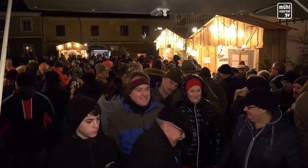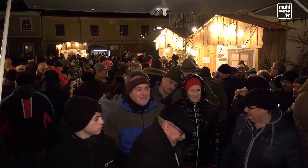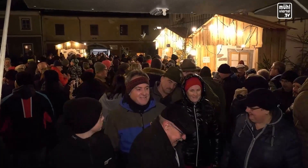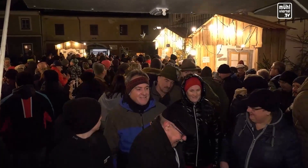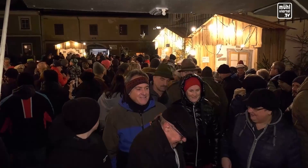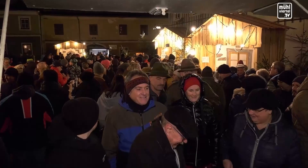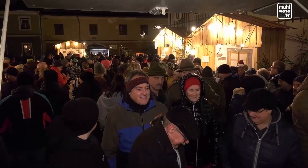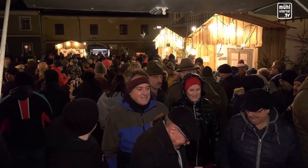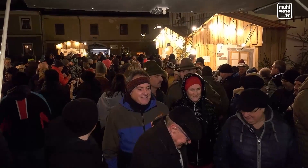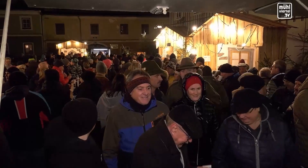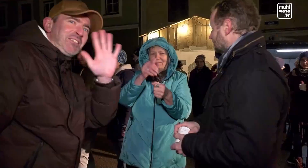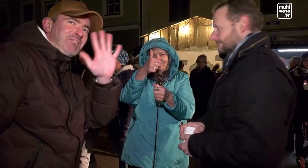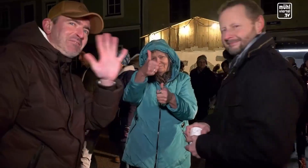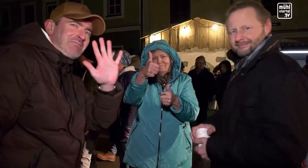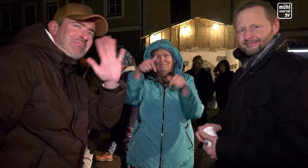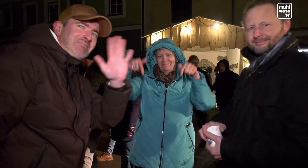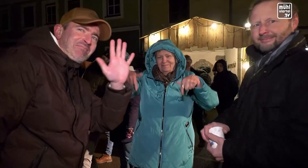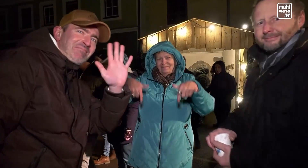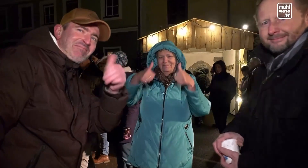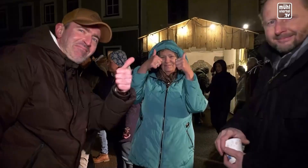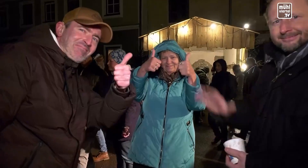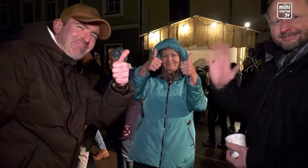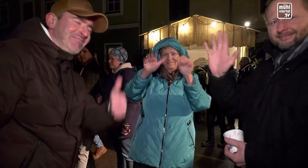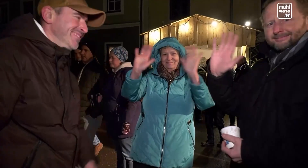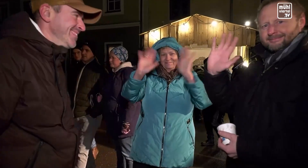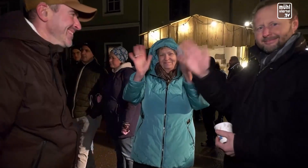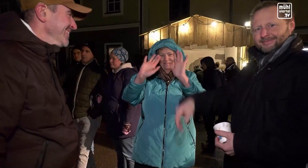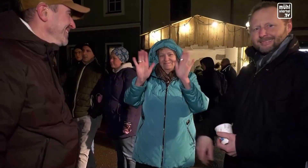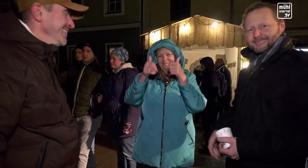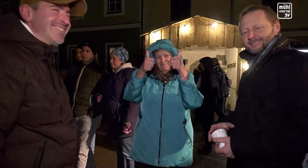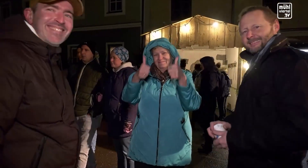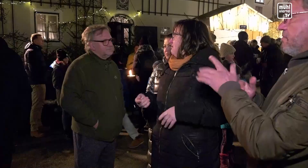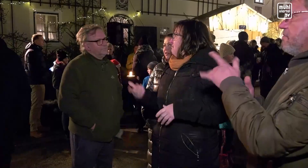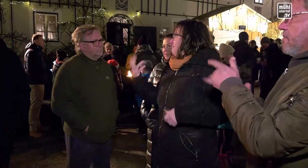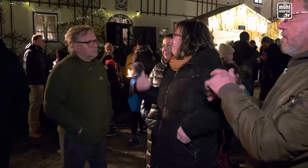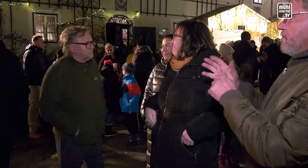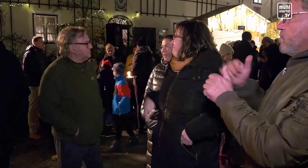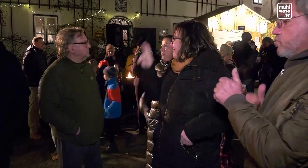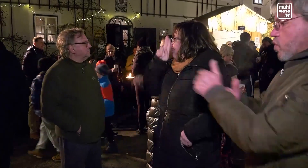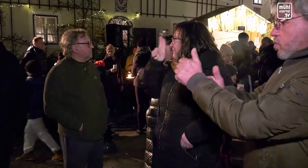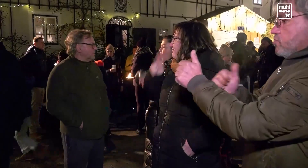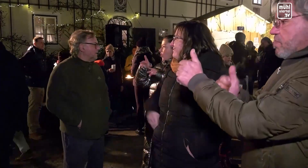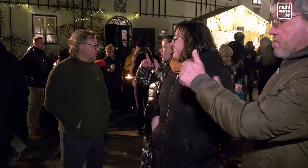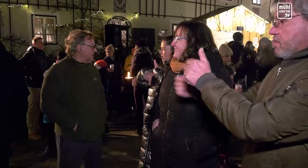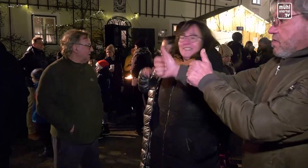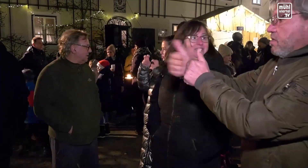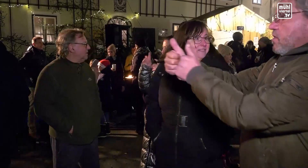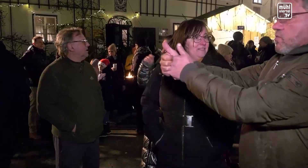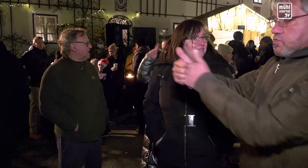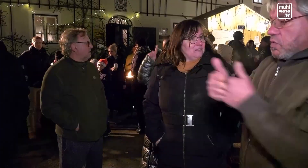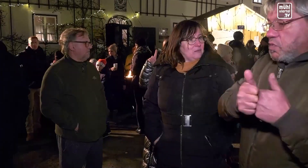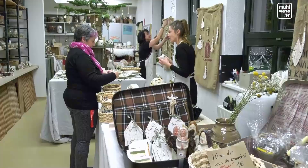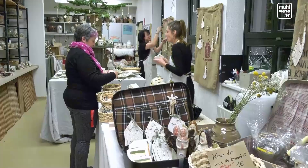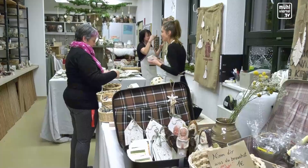Lebenswelt Schenkenfelden. Hier braucht es keine großen Worte, sondern Wertschätzung und Respekt vor jenen Menschen, die